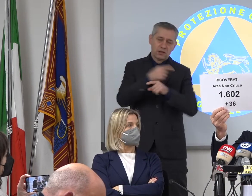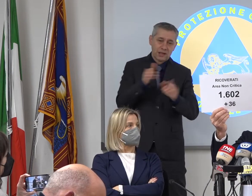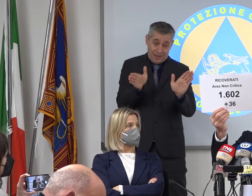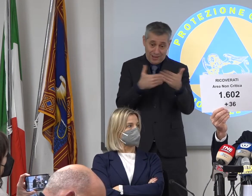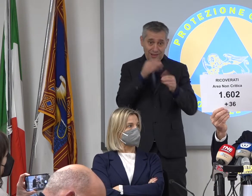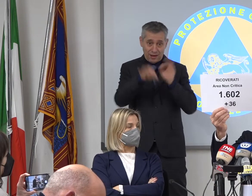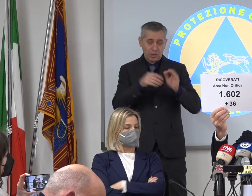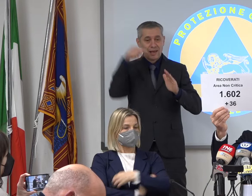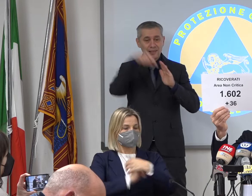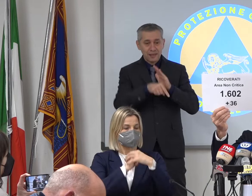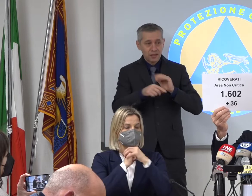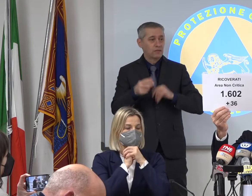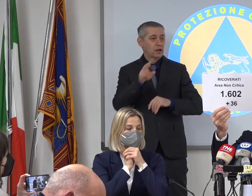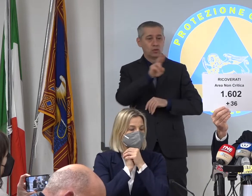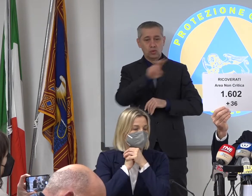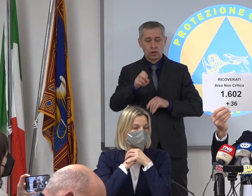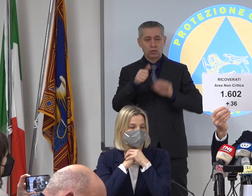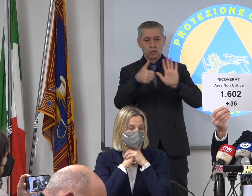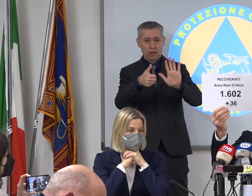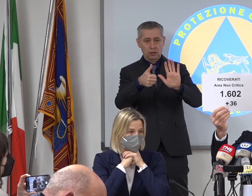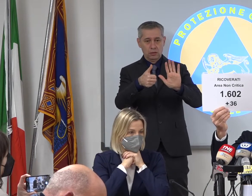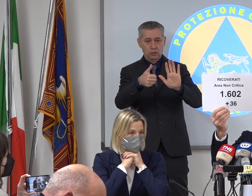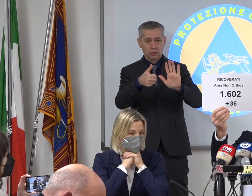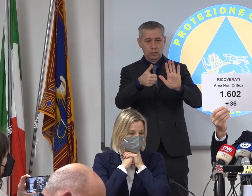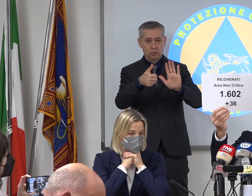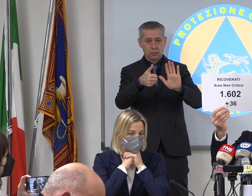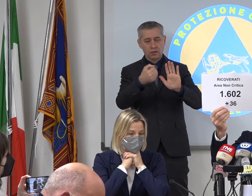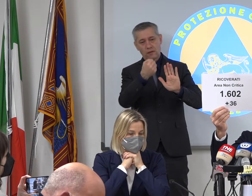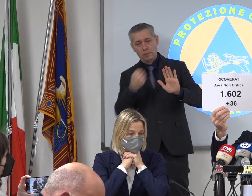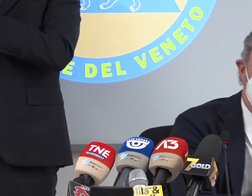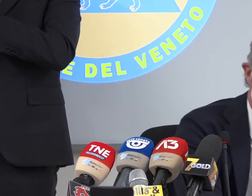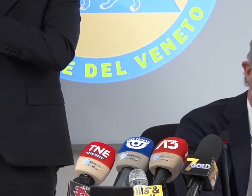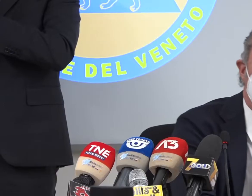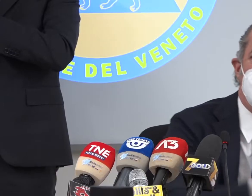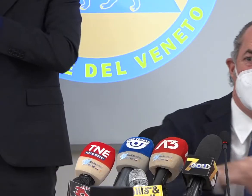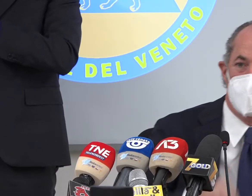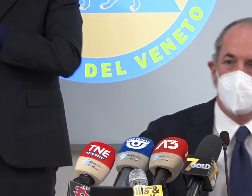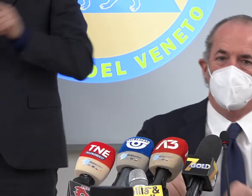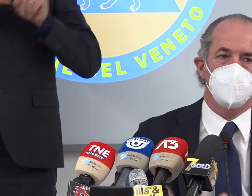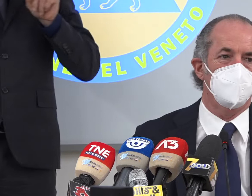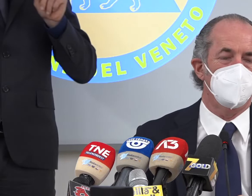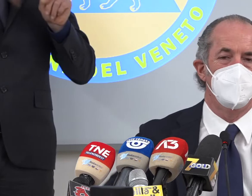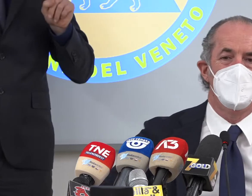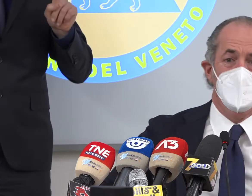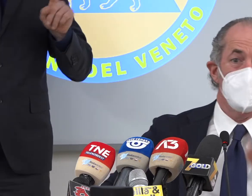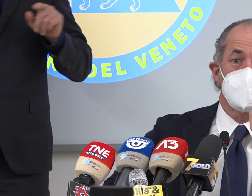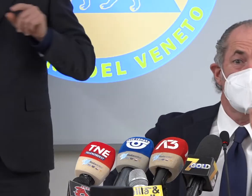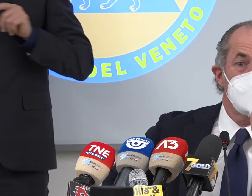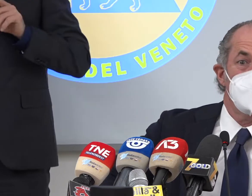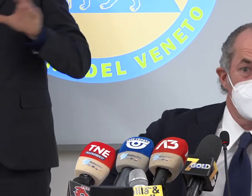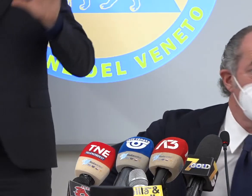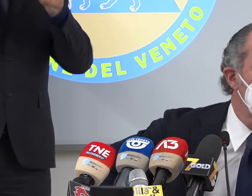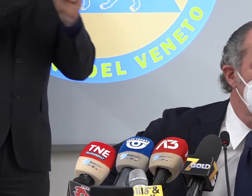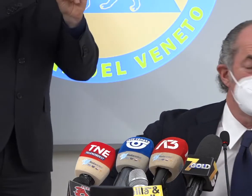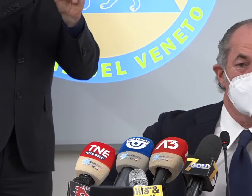ancora 5 punti. Rivedere il concetto di caso positivo è la richiesta delle regioni affinché si considerino come tali solo